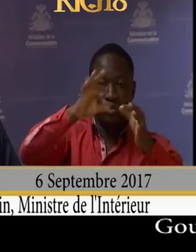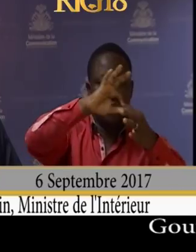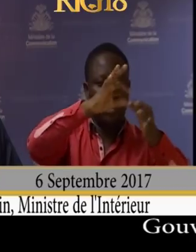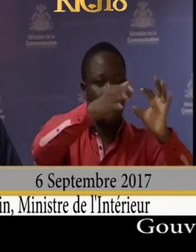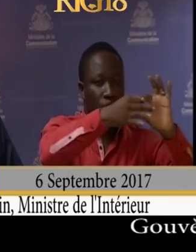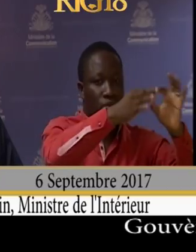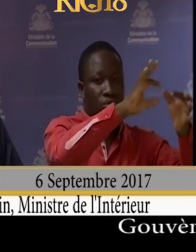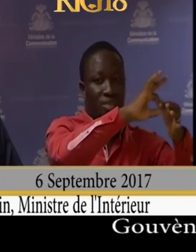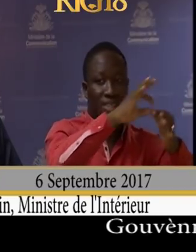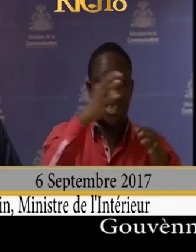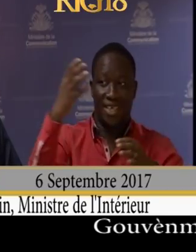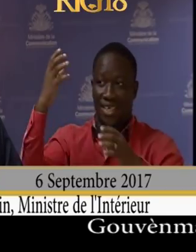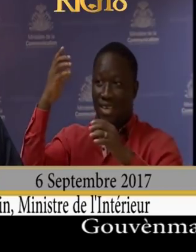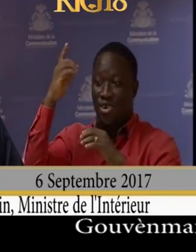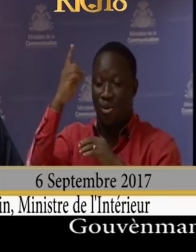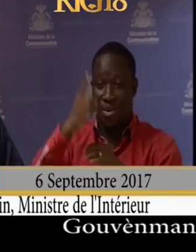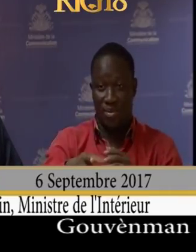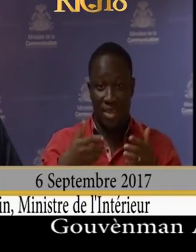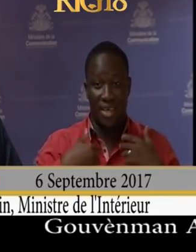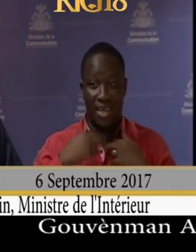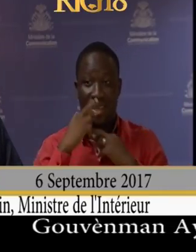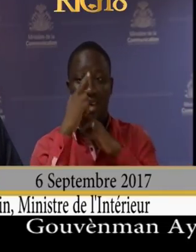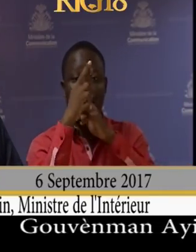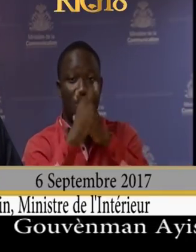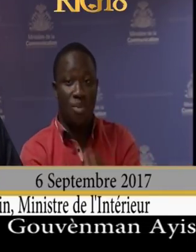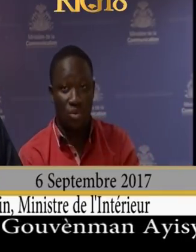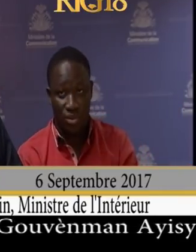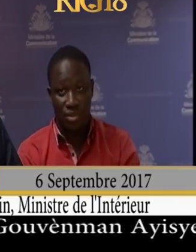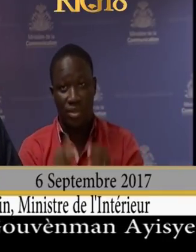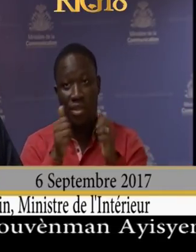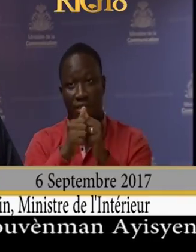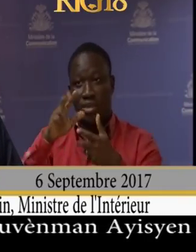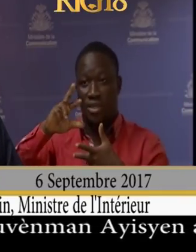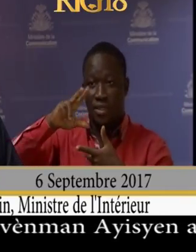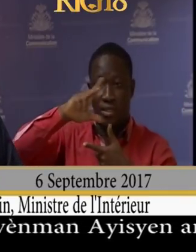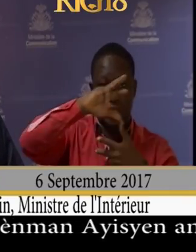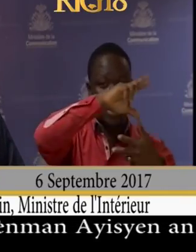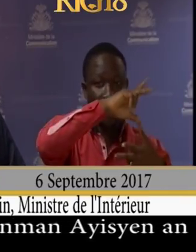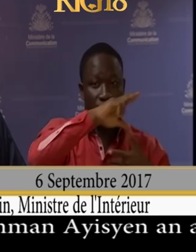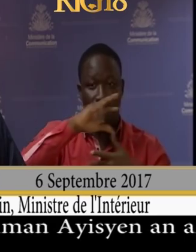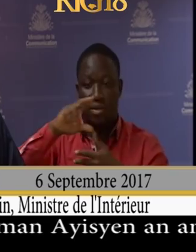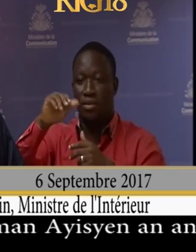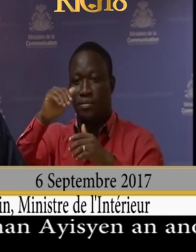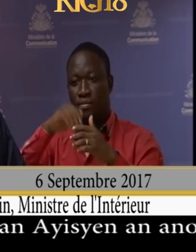en réponse à désastre qui parle passer sous pays d'Haïti.